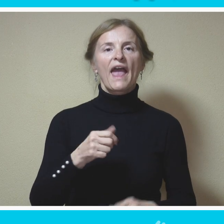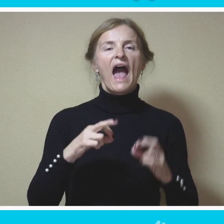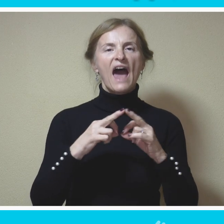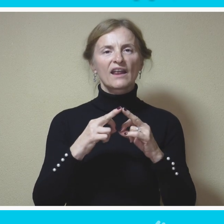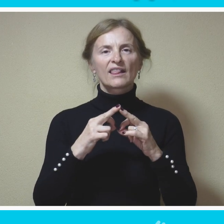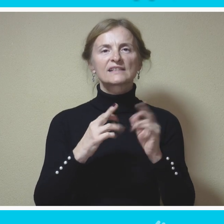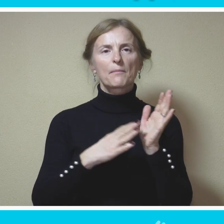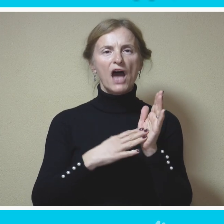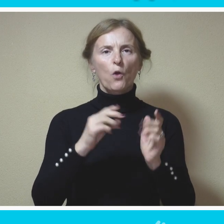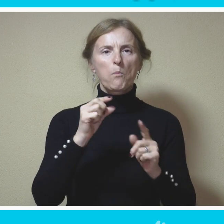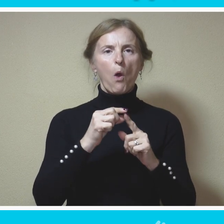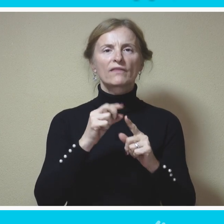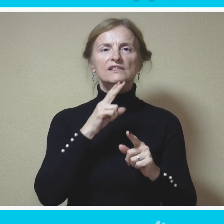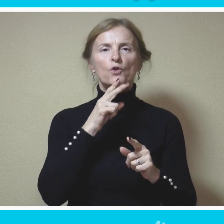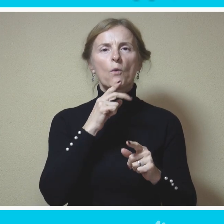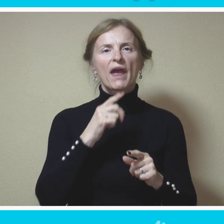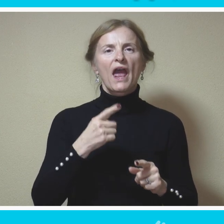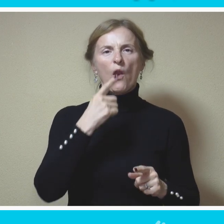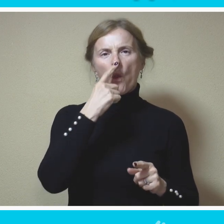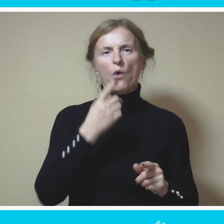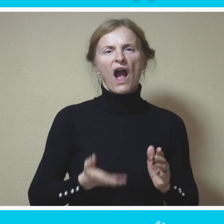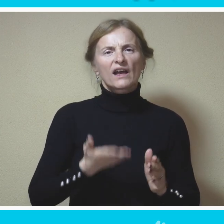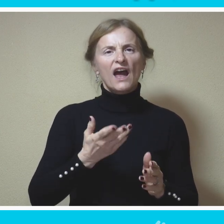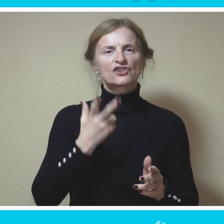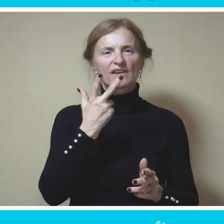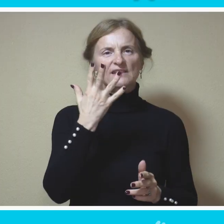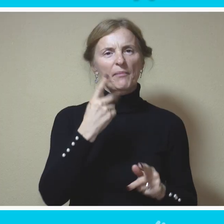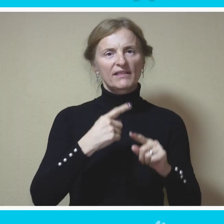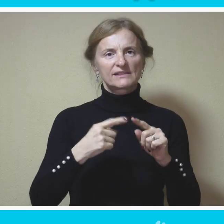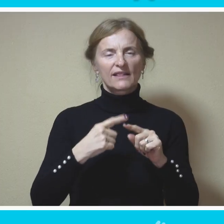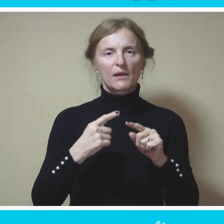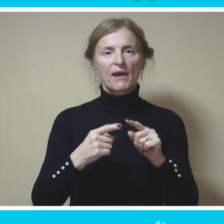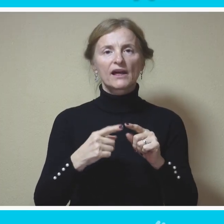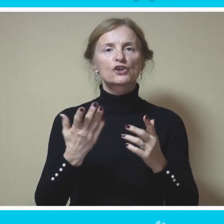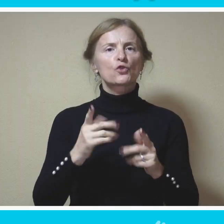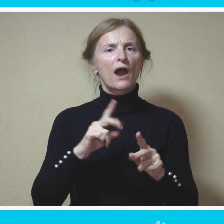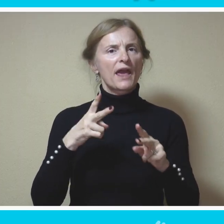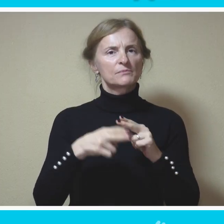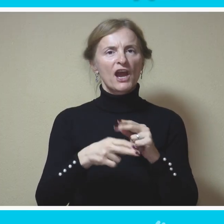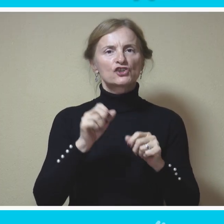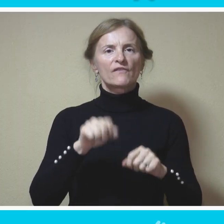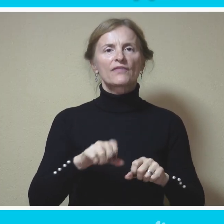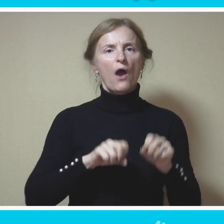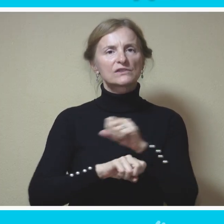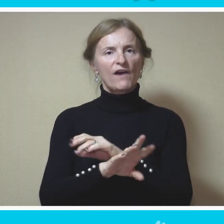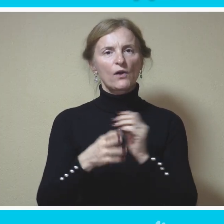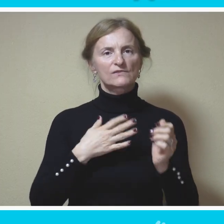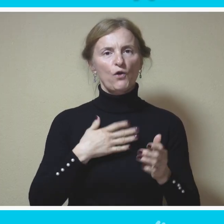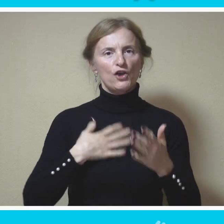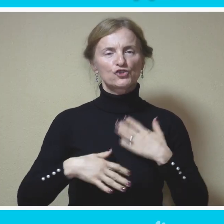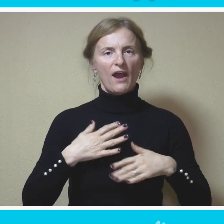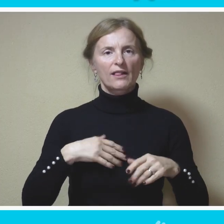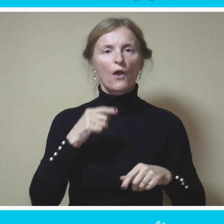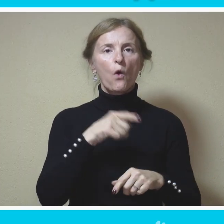Ovo je Ariljac Marko Poledica, kome je noga kraća za 35 cm, što ga ne sprečava da ostvaruje